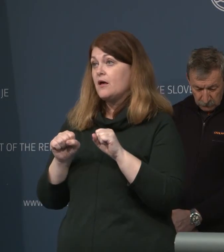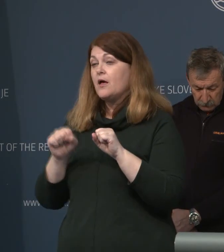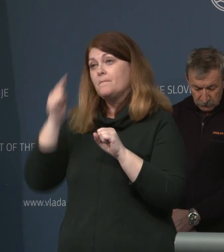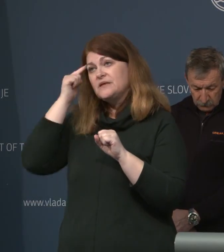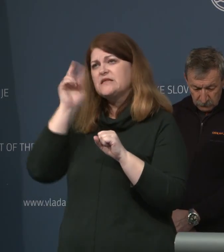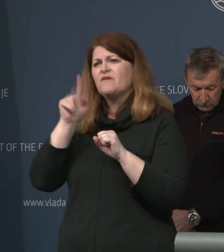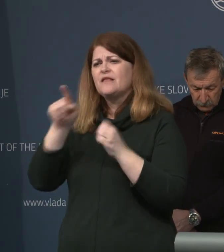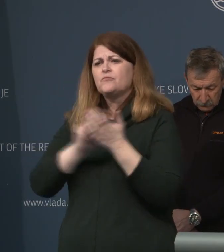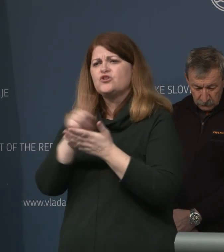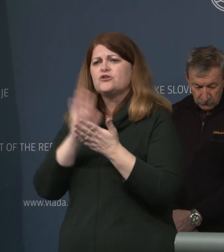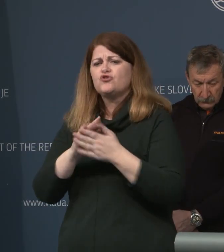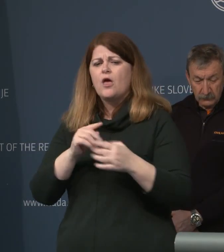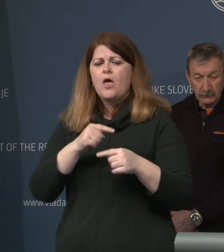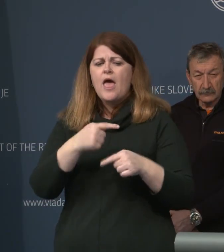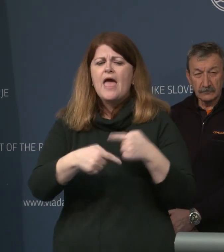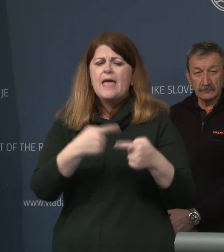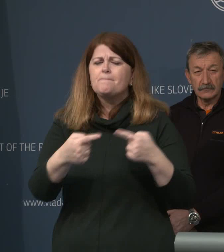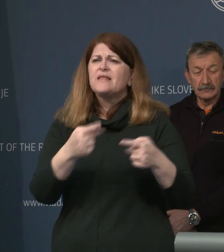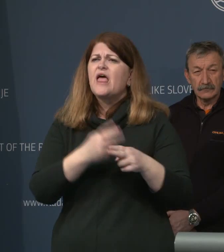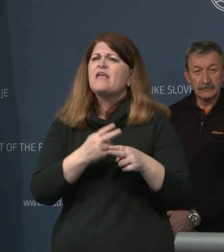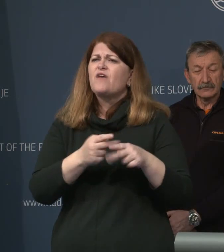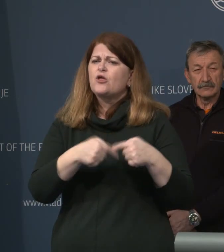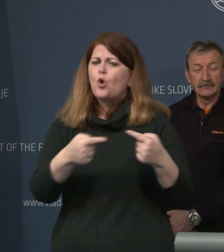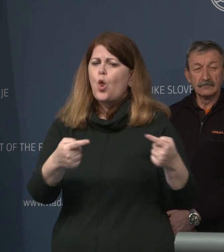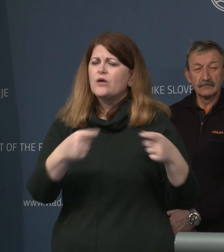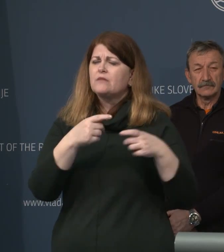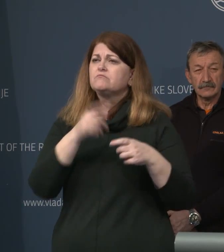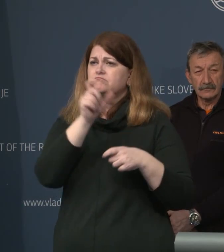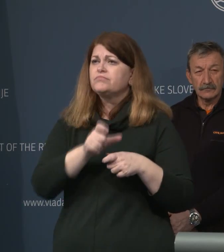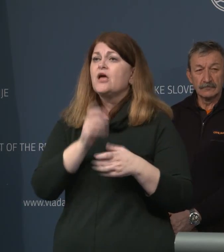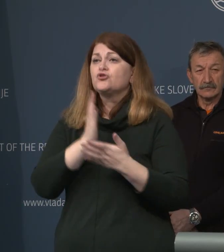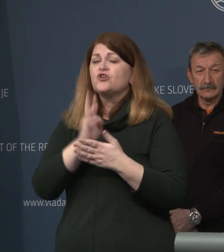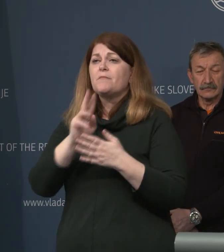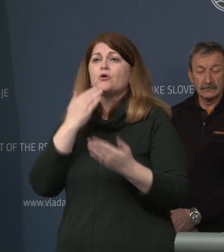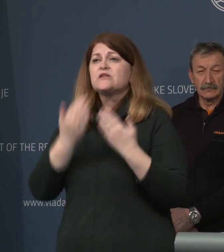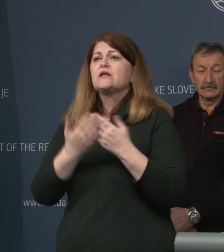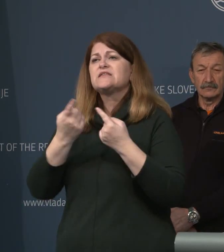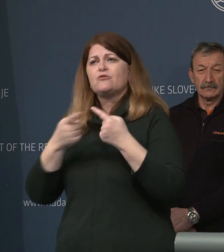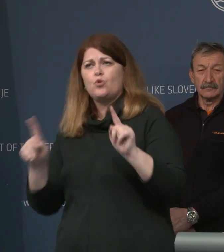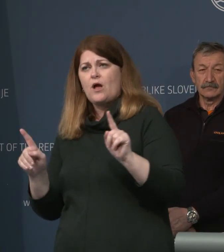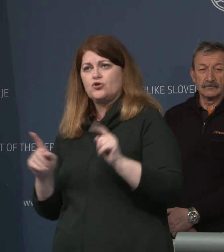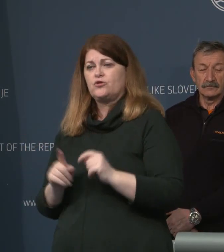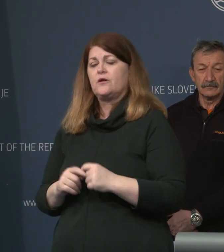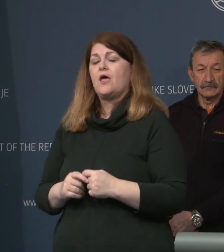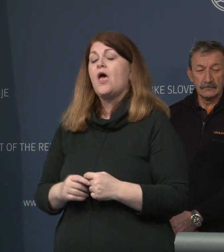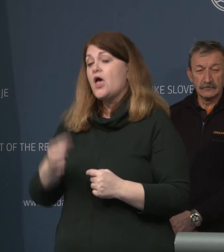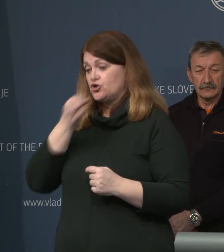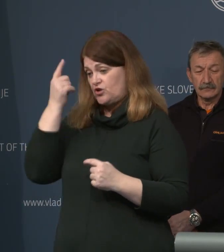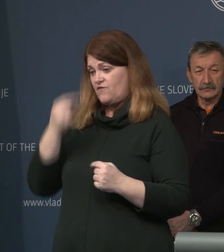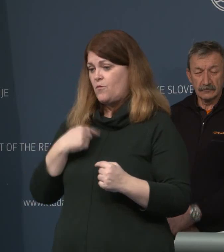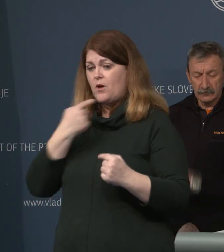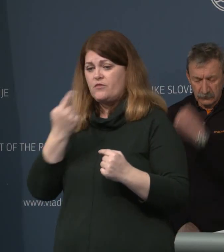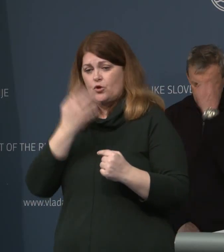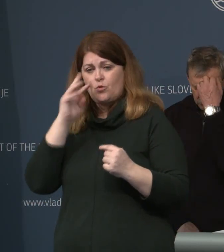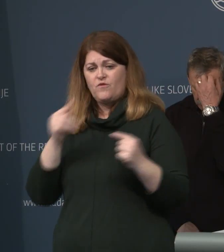imajo v tem času že epidemiologi oziroma infektologi nek sestanek za drugačna pravila igre. Namreč, če vemo, da je nekdo bil v